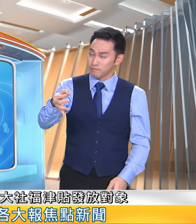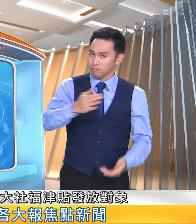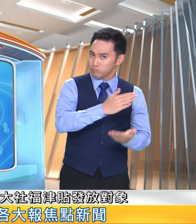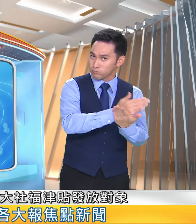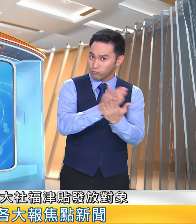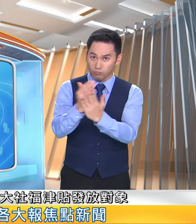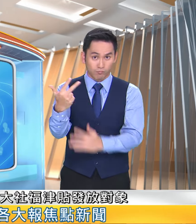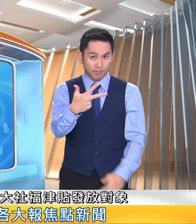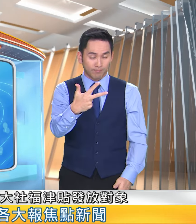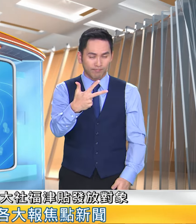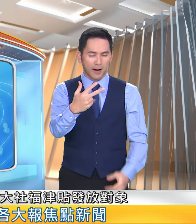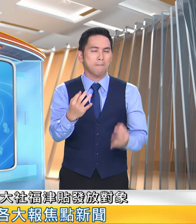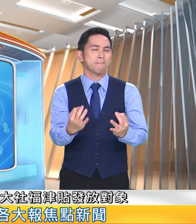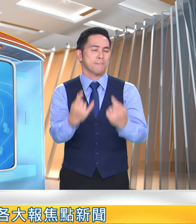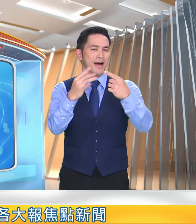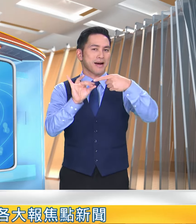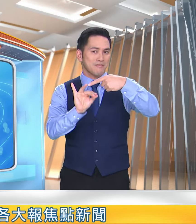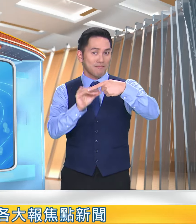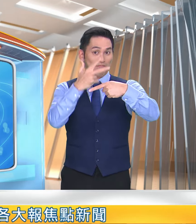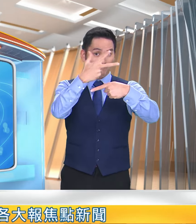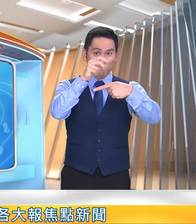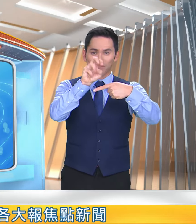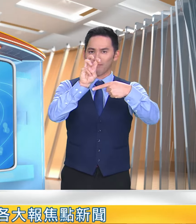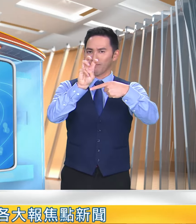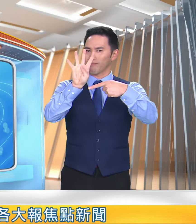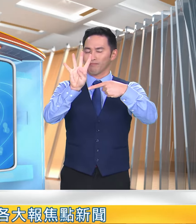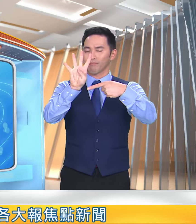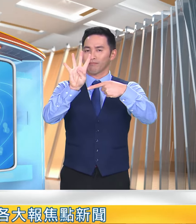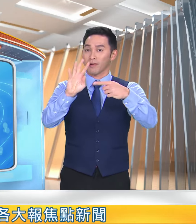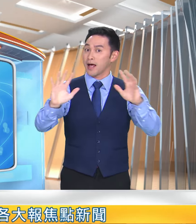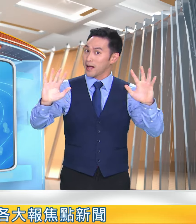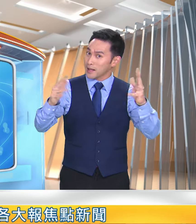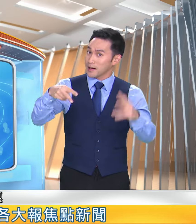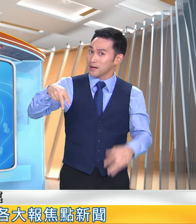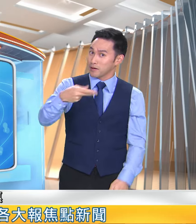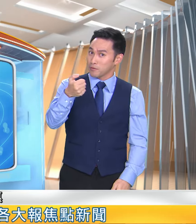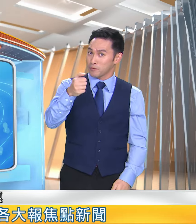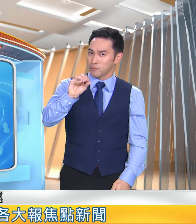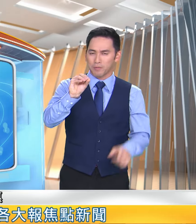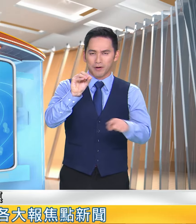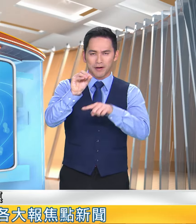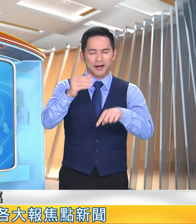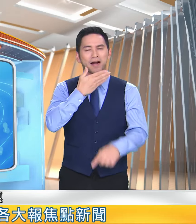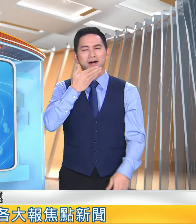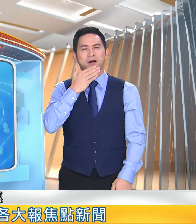发放对象，都调涨7.34%，共250万人次受惠。